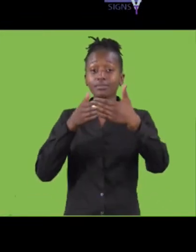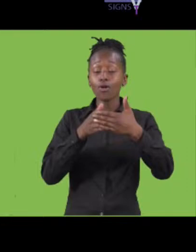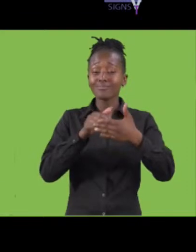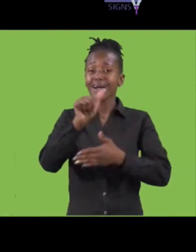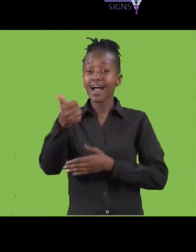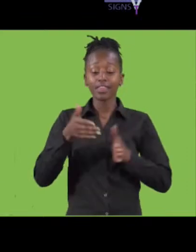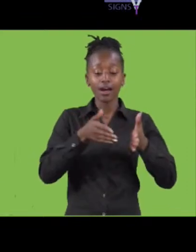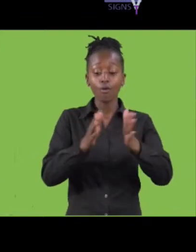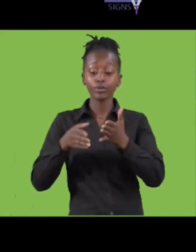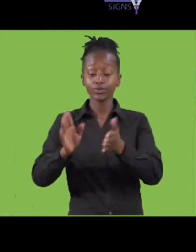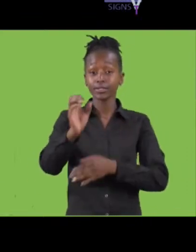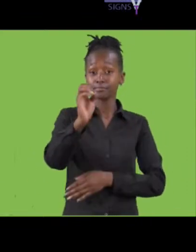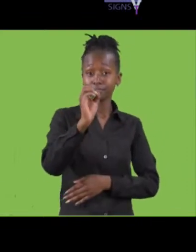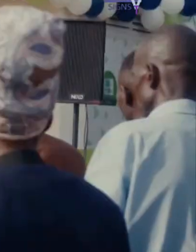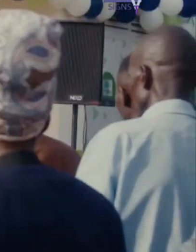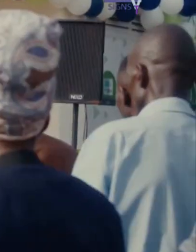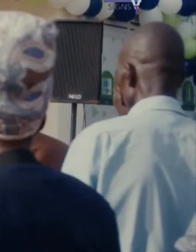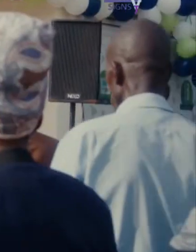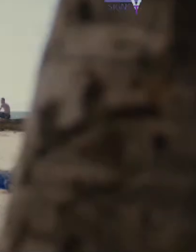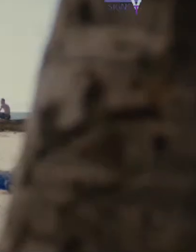Milango haifai kufunga fursa.